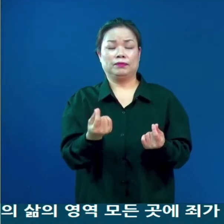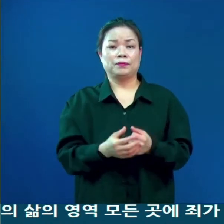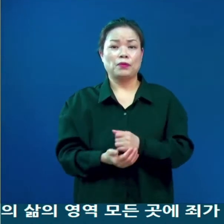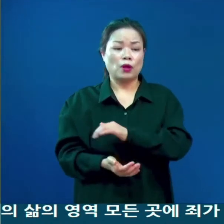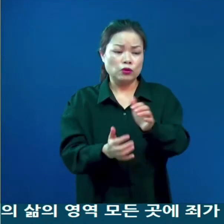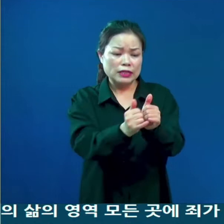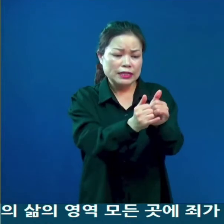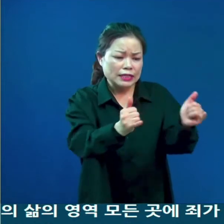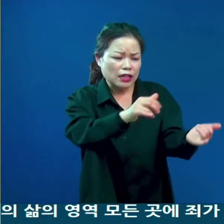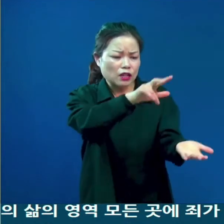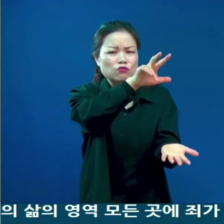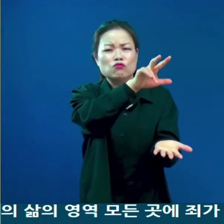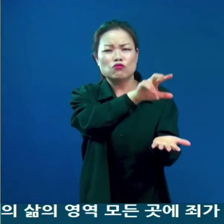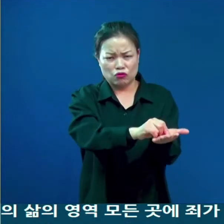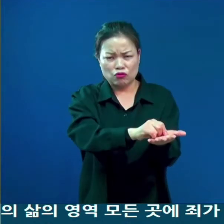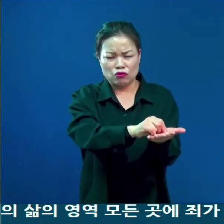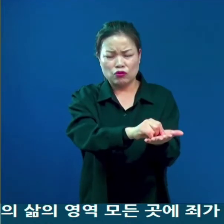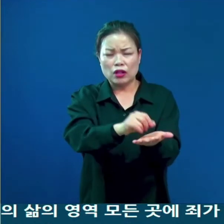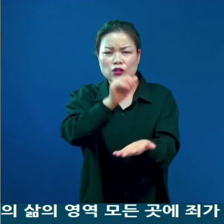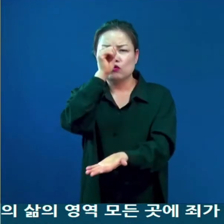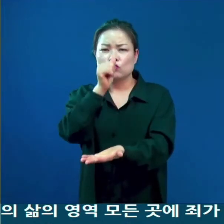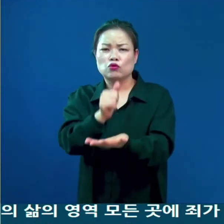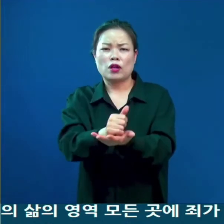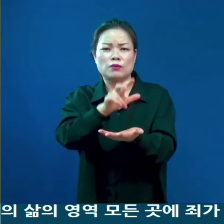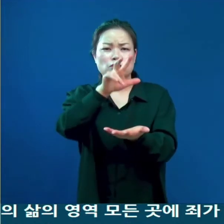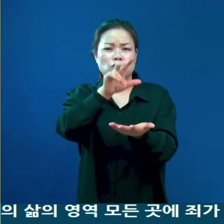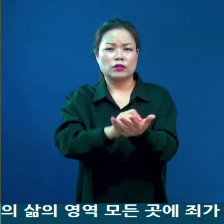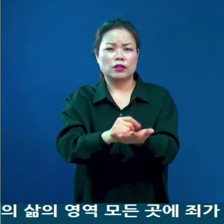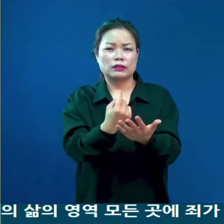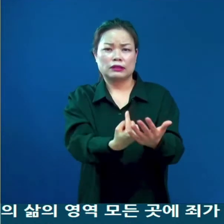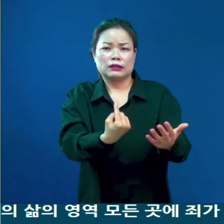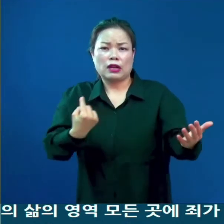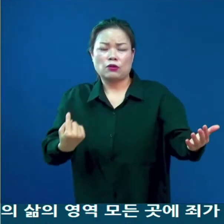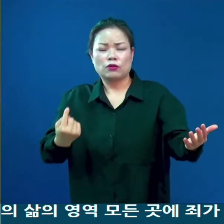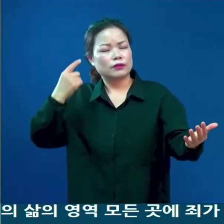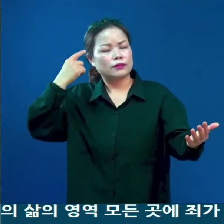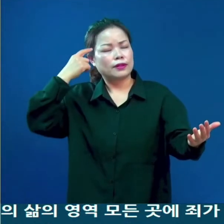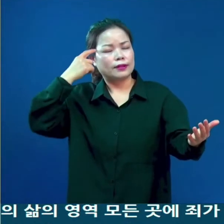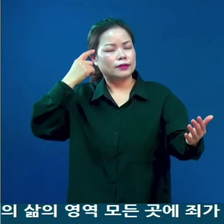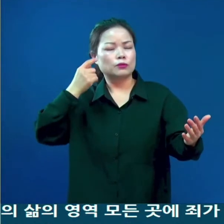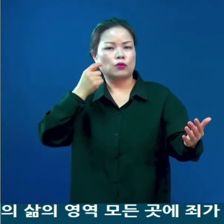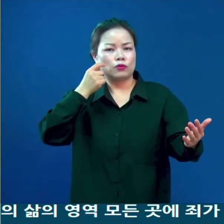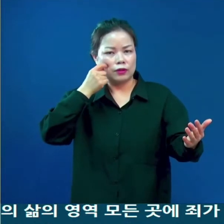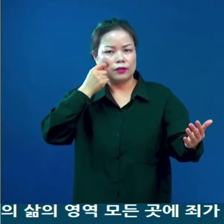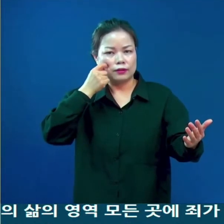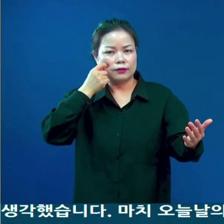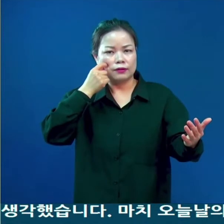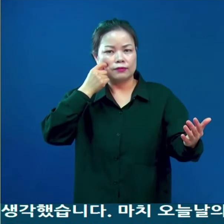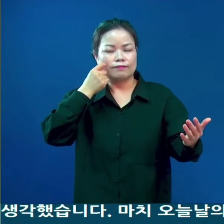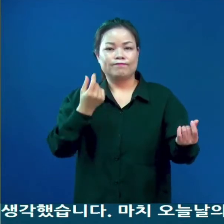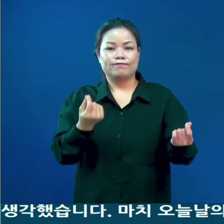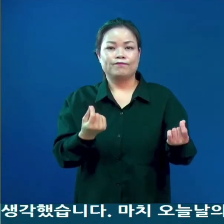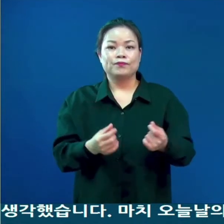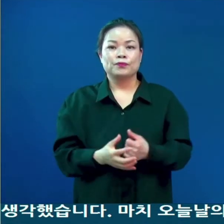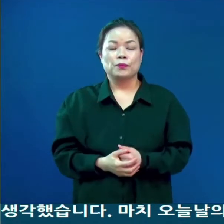우리 인간의 문제도 죄의 문제를 따로 빼놓고 생각할 수 없는 것과 마찬가지가 된 거죠.